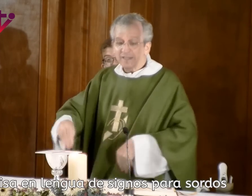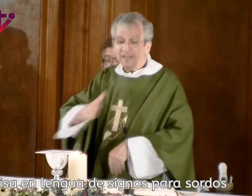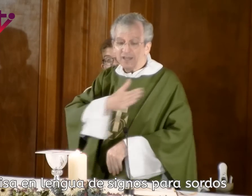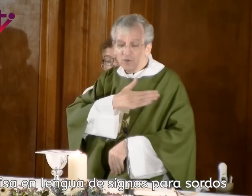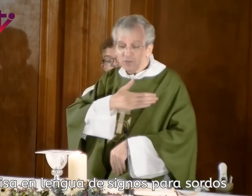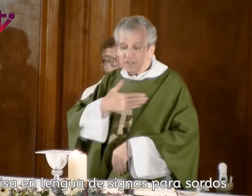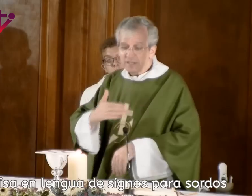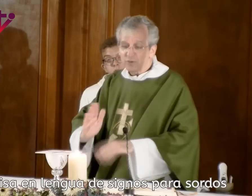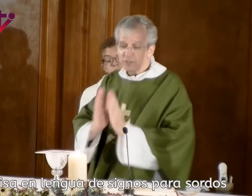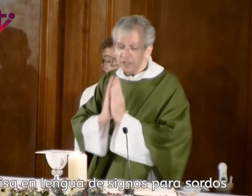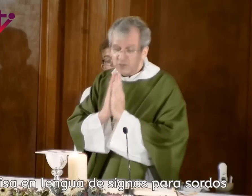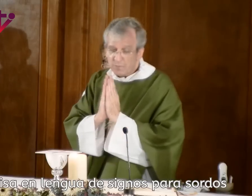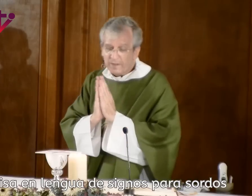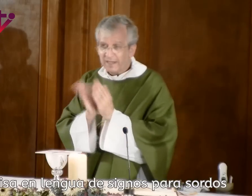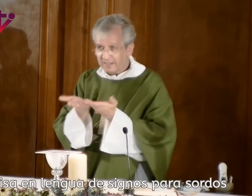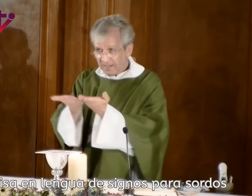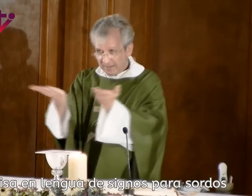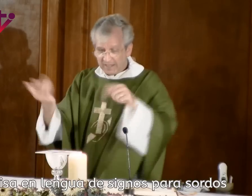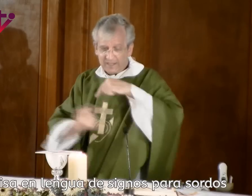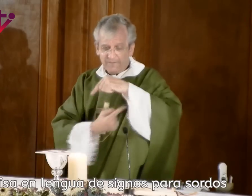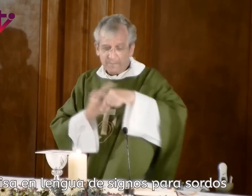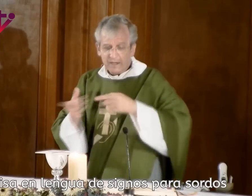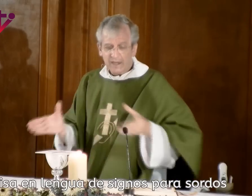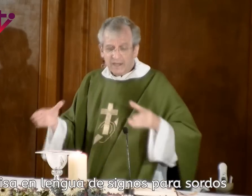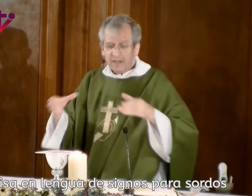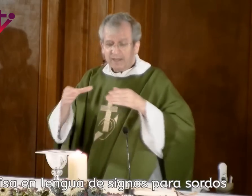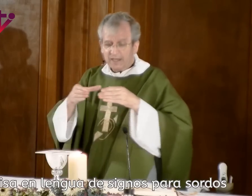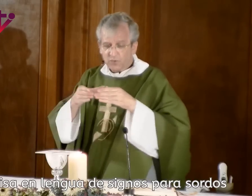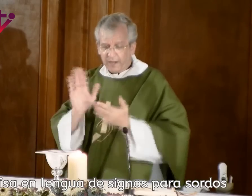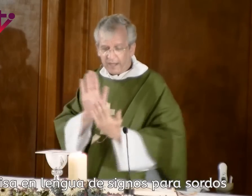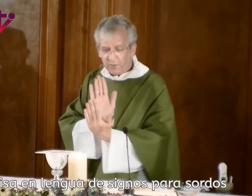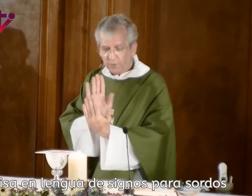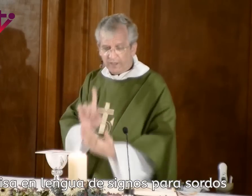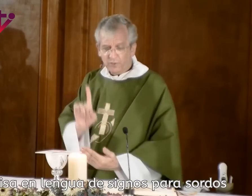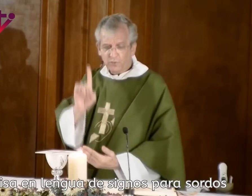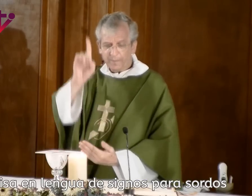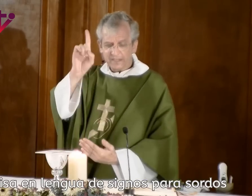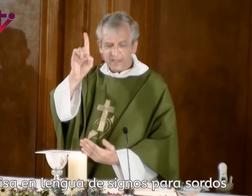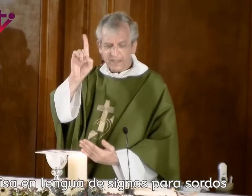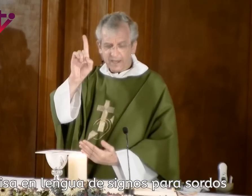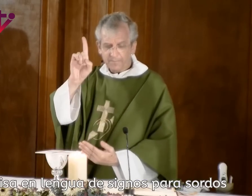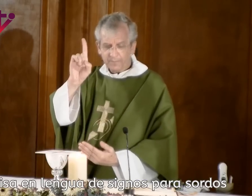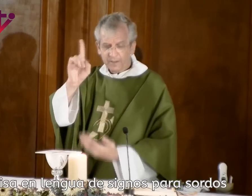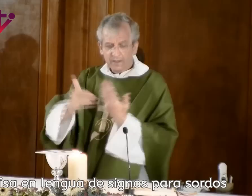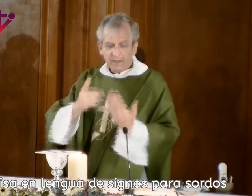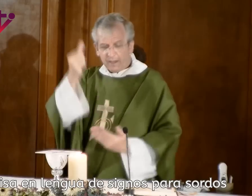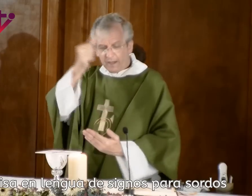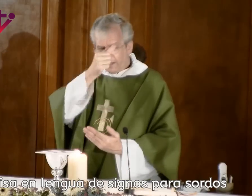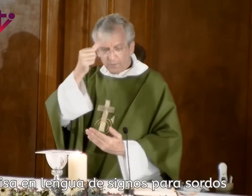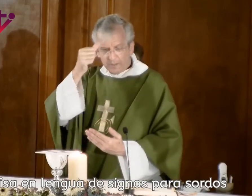Atiende los deseos y súplicas de esta familia que has congregado en tu presencia. En el